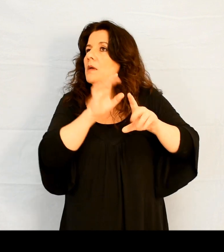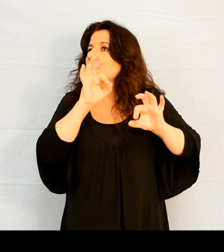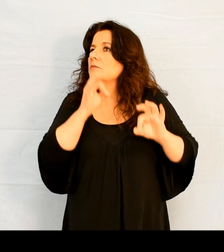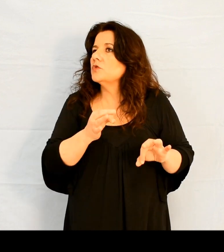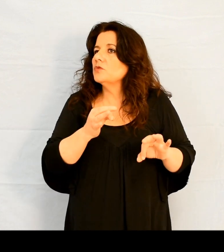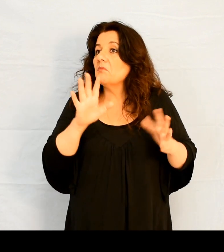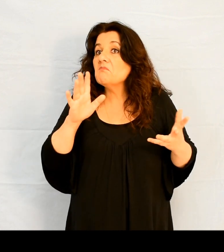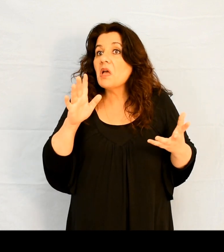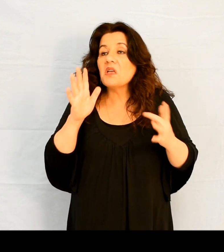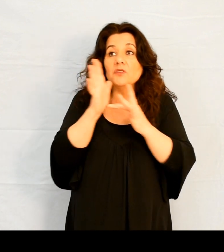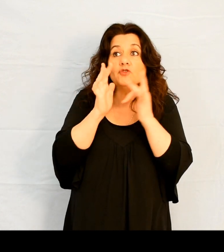vu.